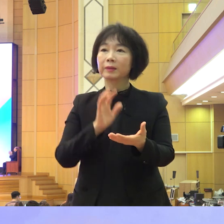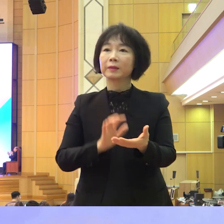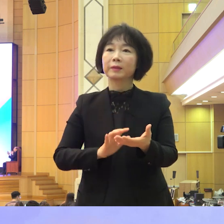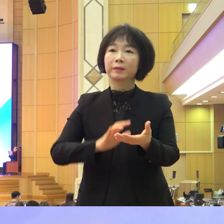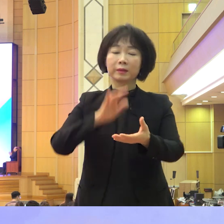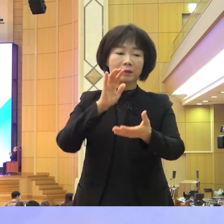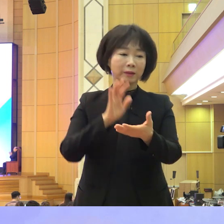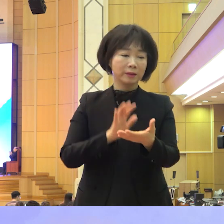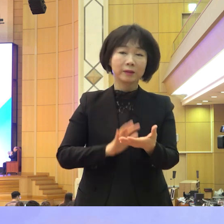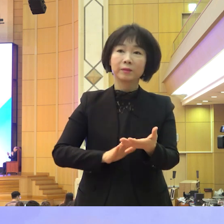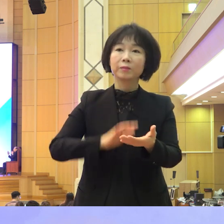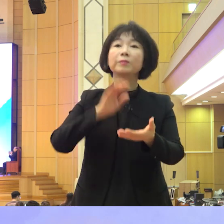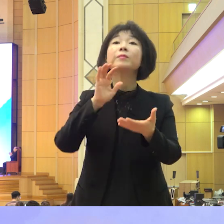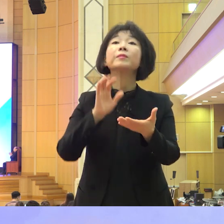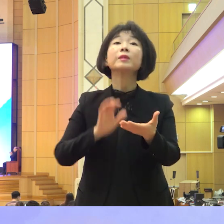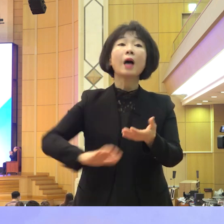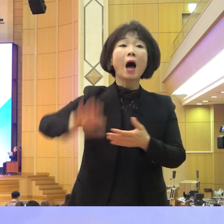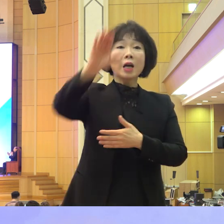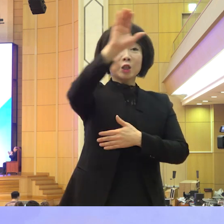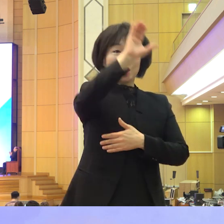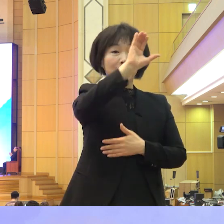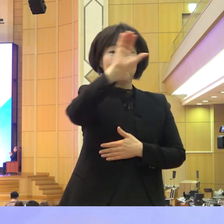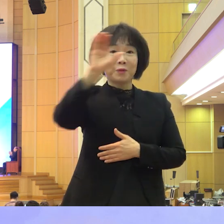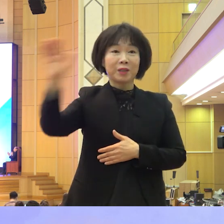십자가 군병들아